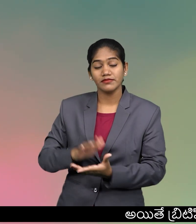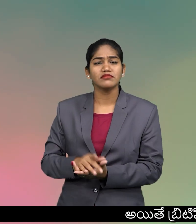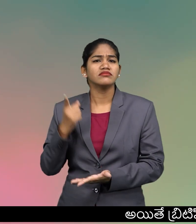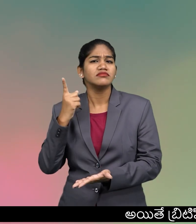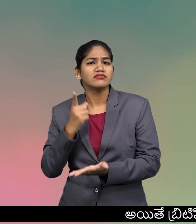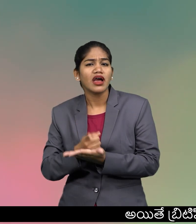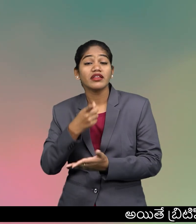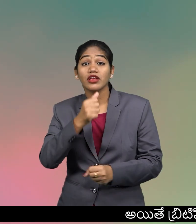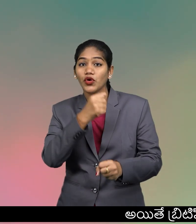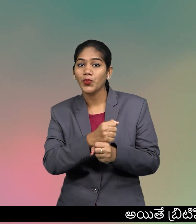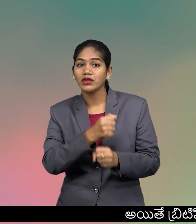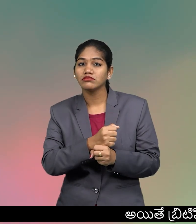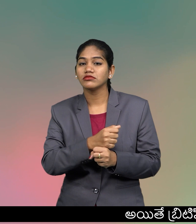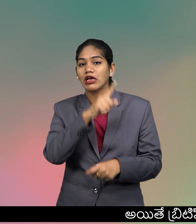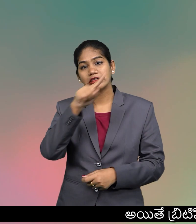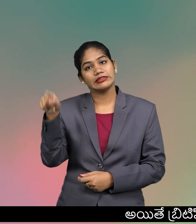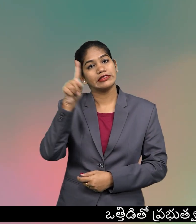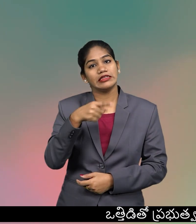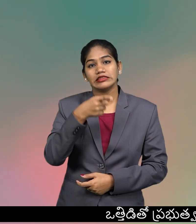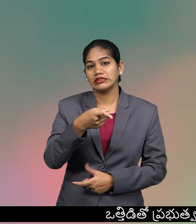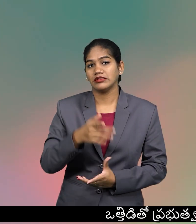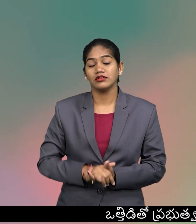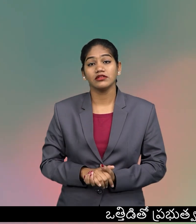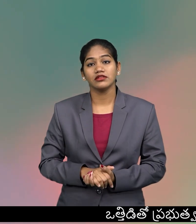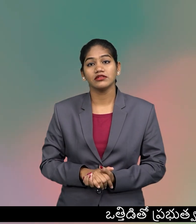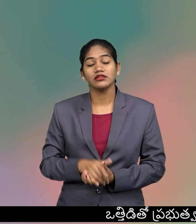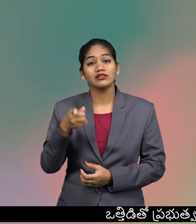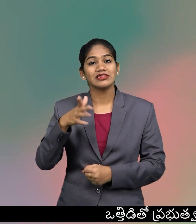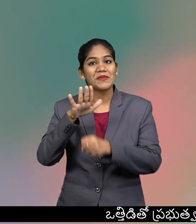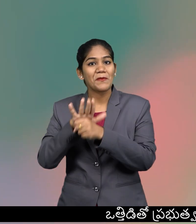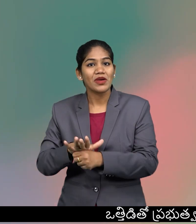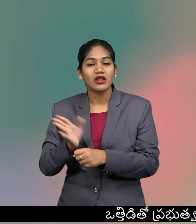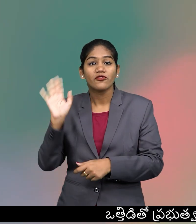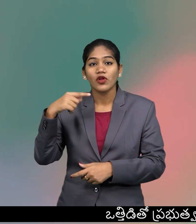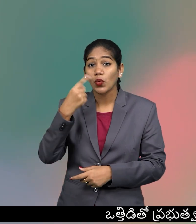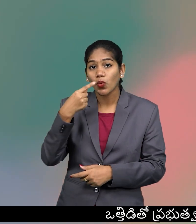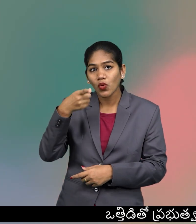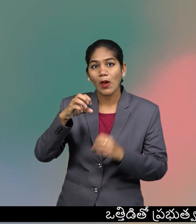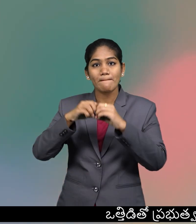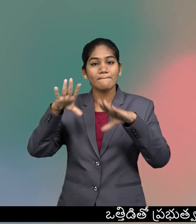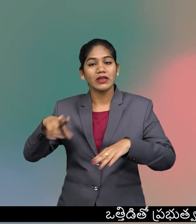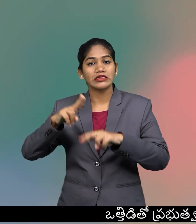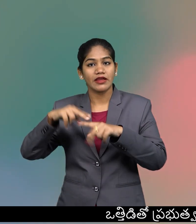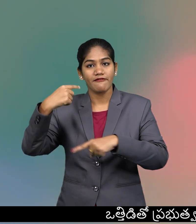అయితే బ్రిటిష్ ఫ్యాక్టరీ యజమానుల ఒత్తిడితో ప్రభుత్వం దానిని తిరస్కరించింది.